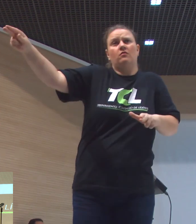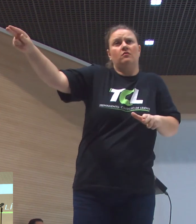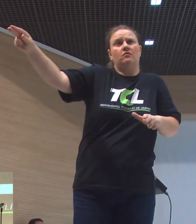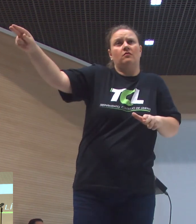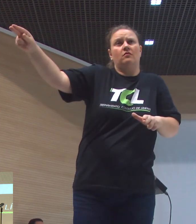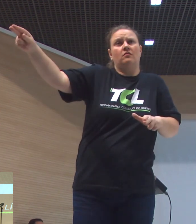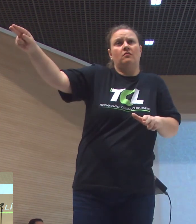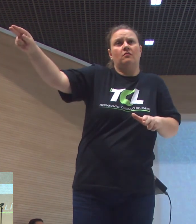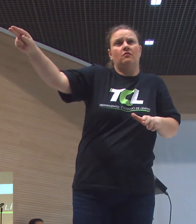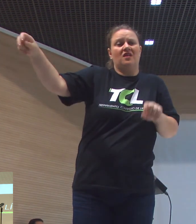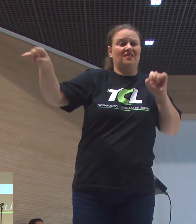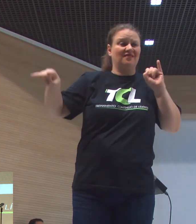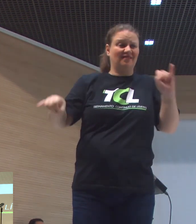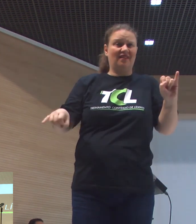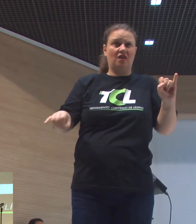Quem